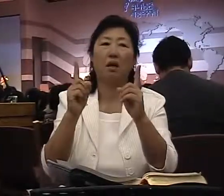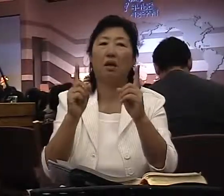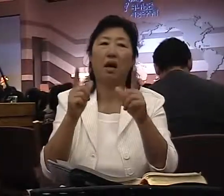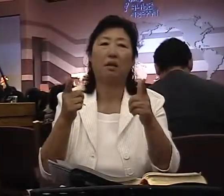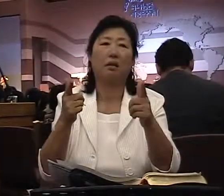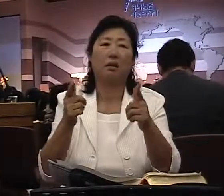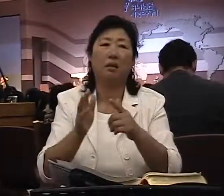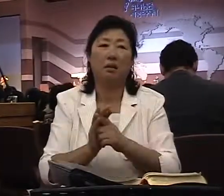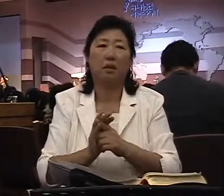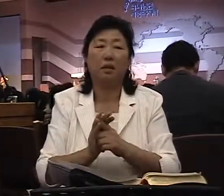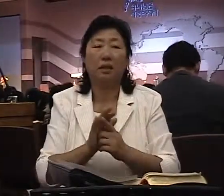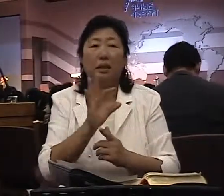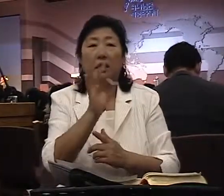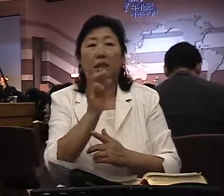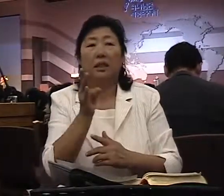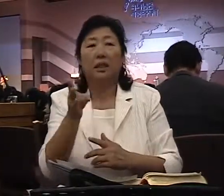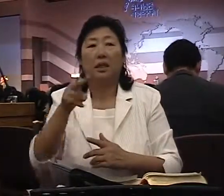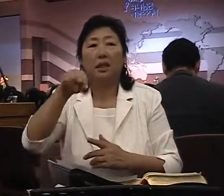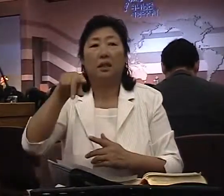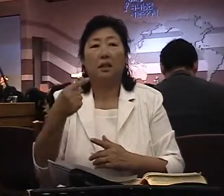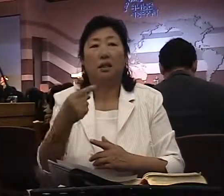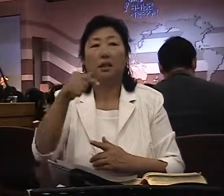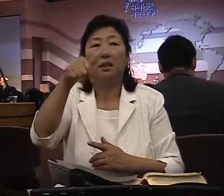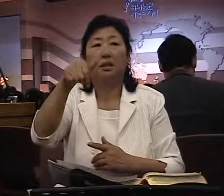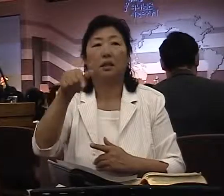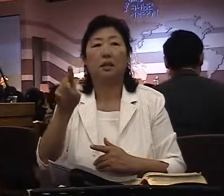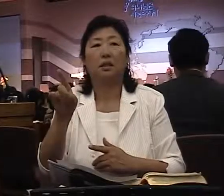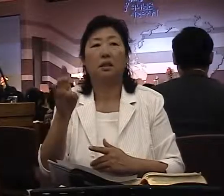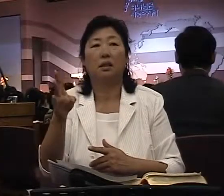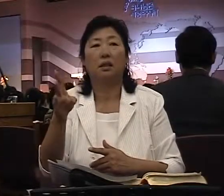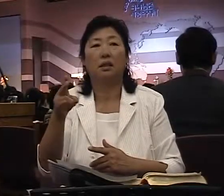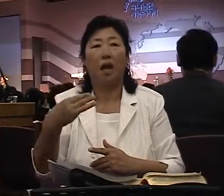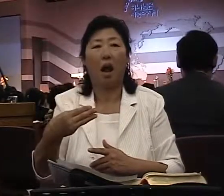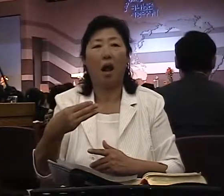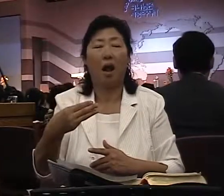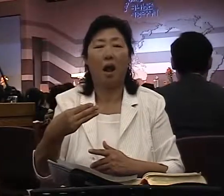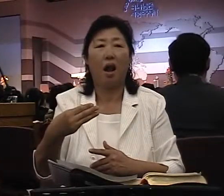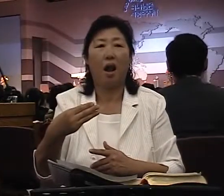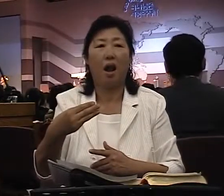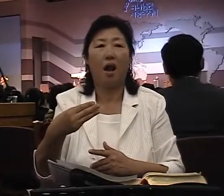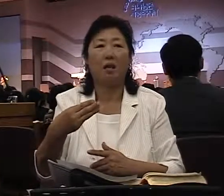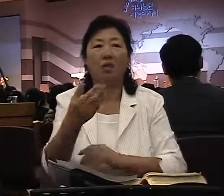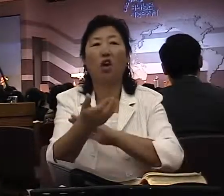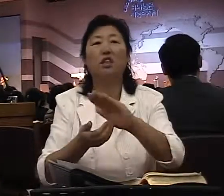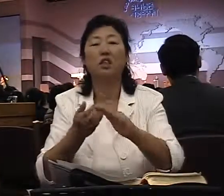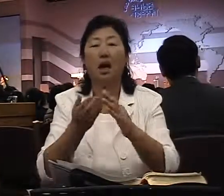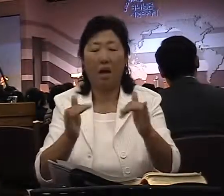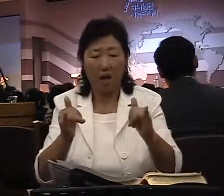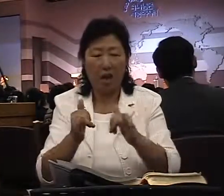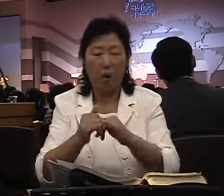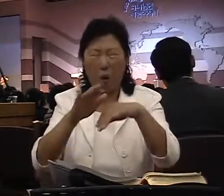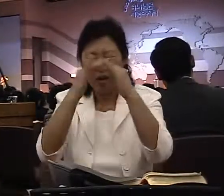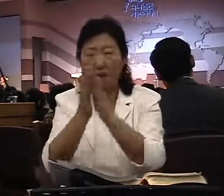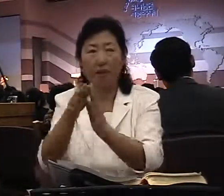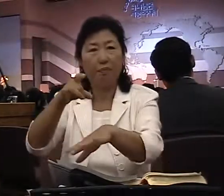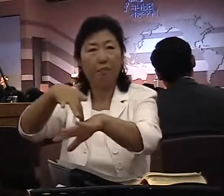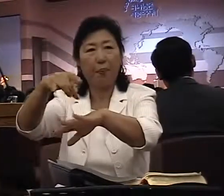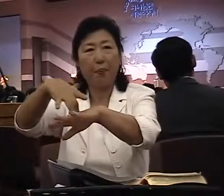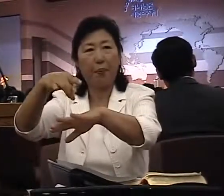하나님께서 에스겔 선지에게 보여주신 모습과 같습니다. 완전히 말라빠진 뼈들만 남아있는 곳에 하나님께서 에스겔